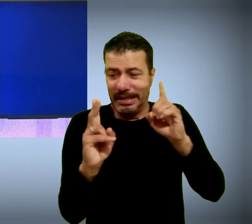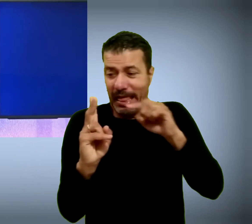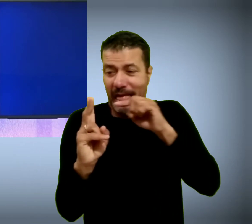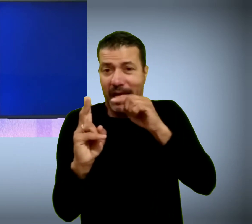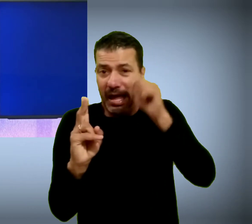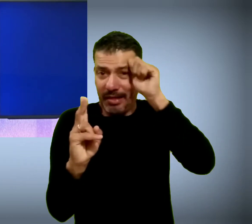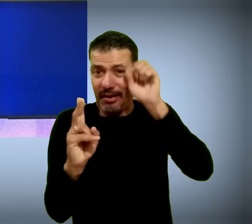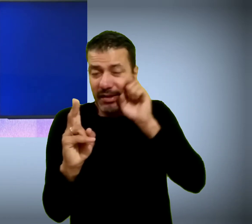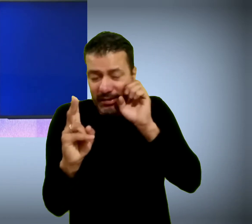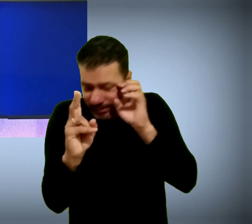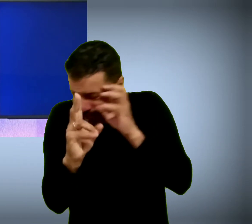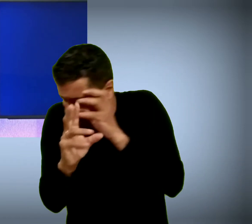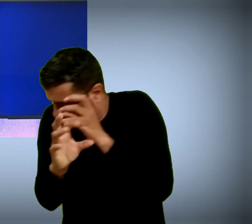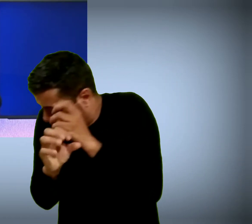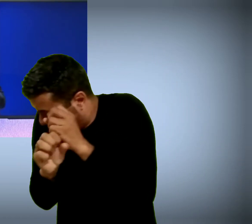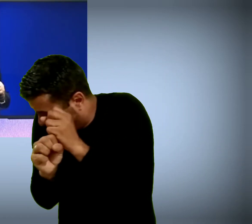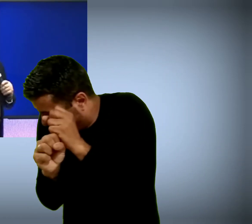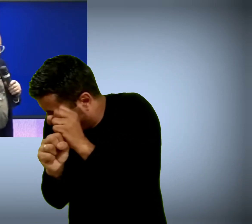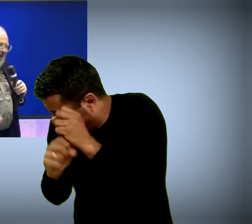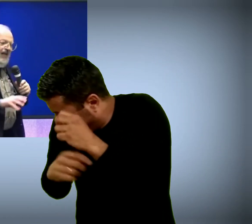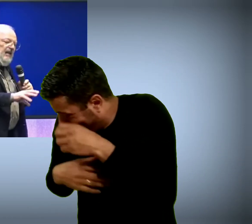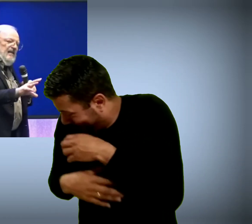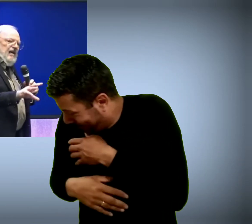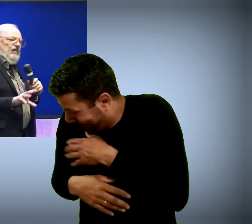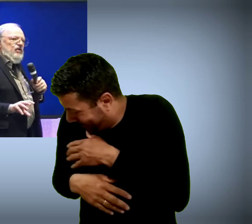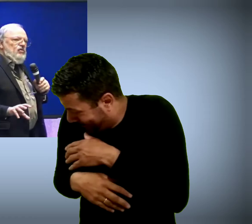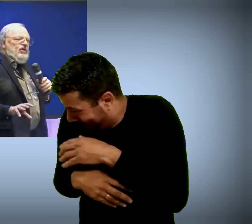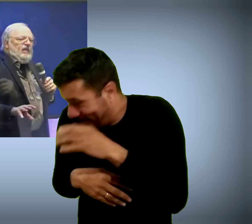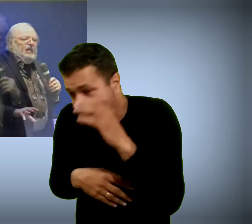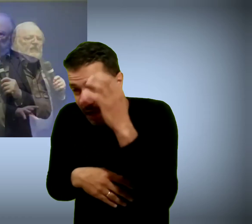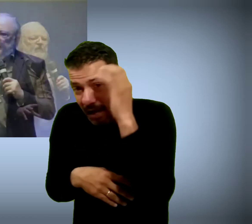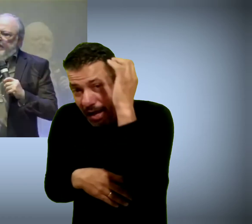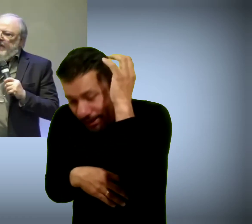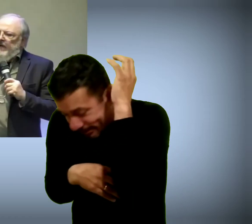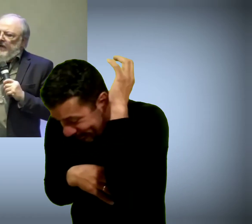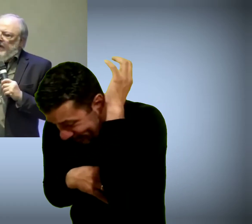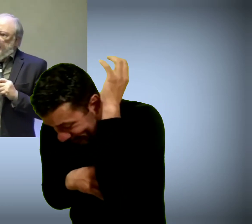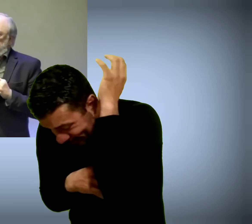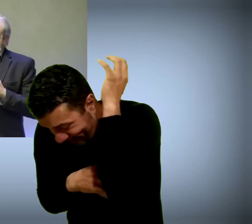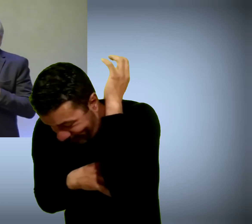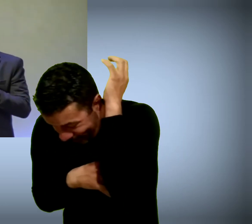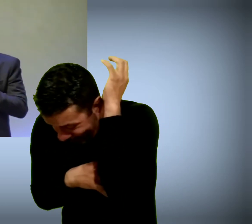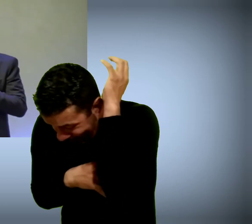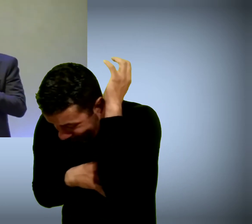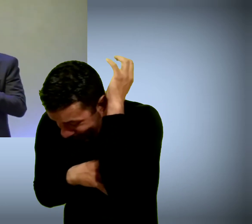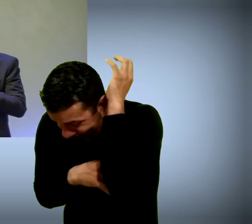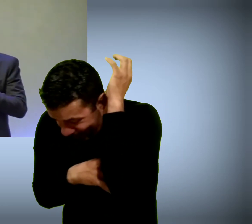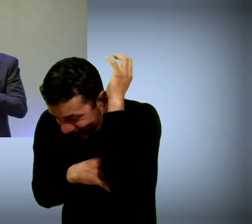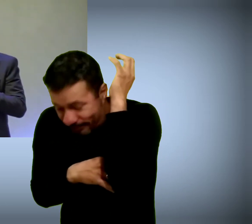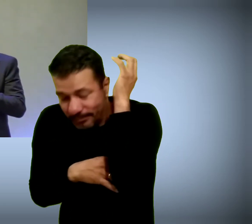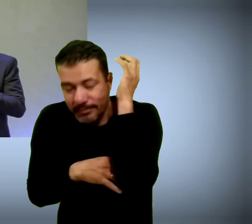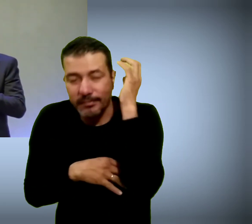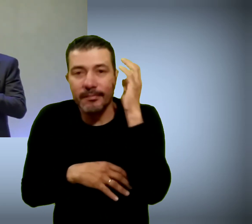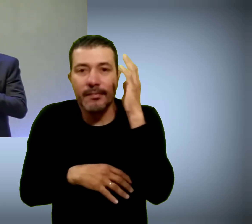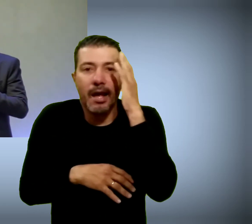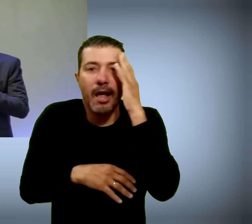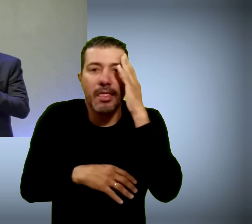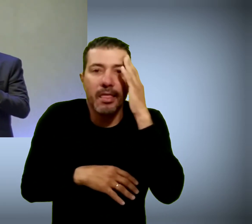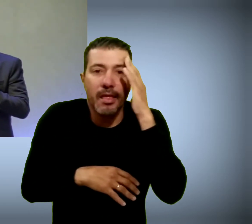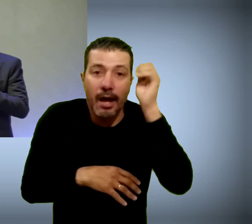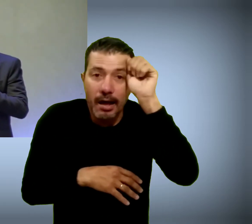e sua mulher da presença do Senhor Deus entre as árvores do jardim. Adão sabia que Deus sabe